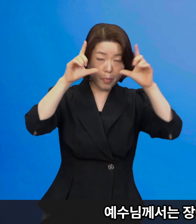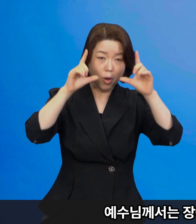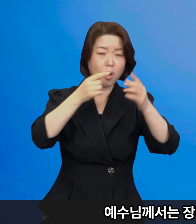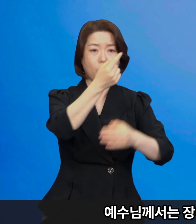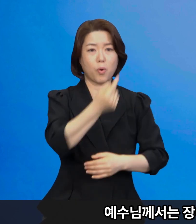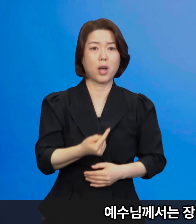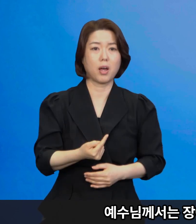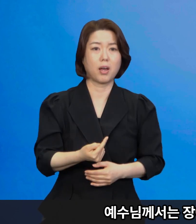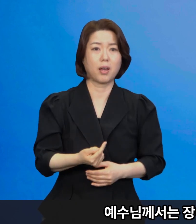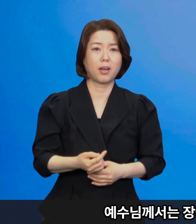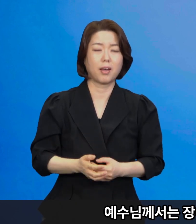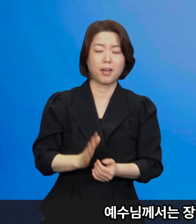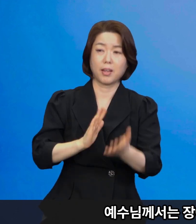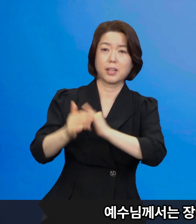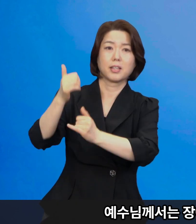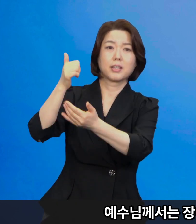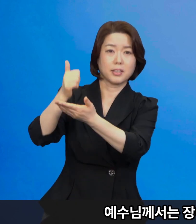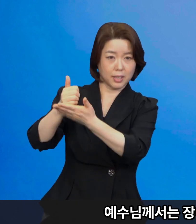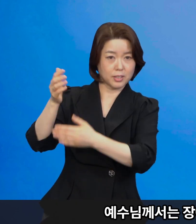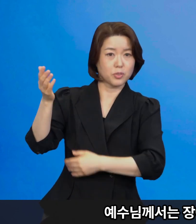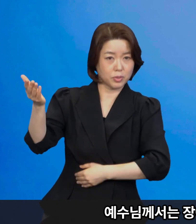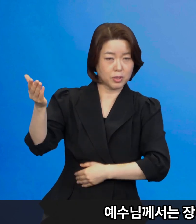예수님께서는 장애인들을